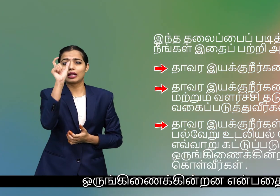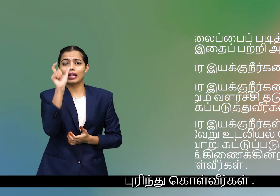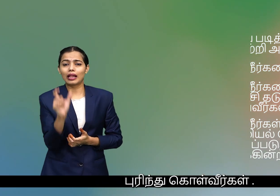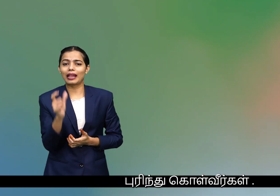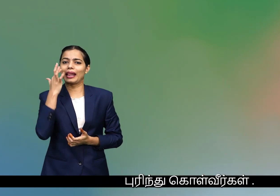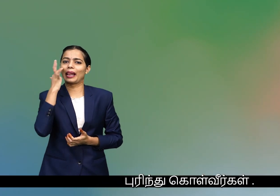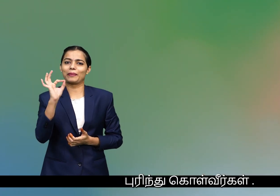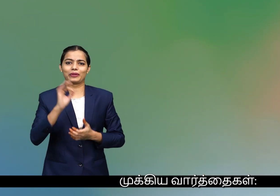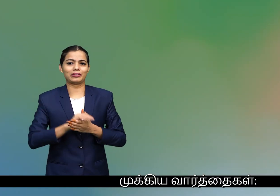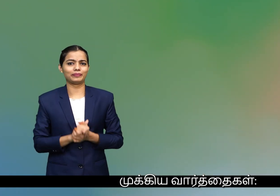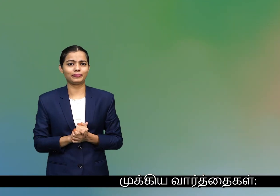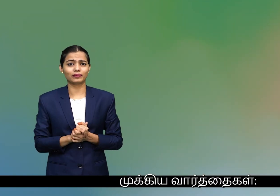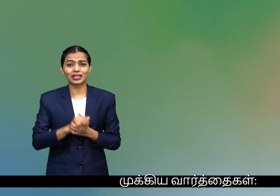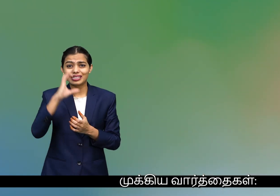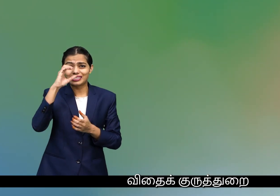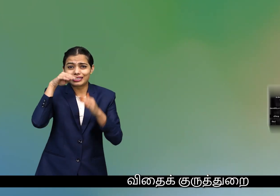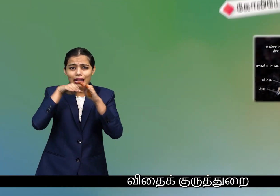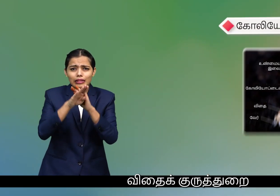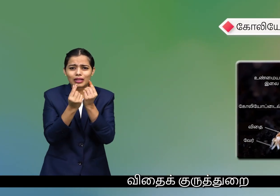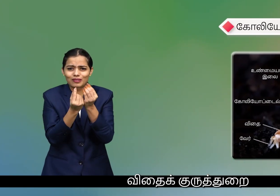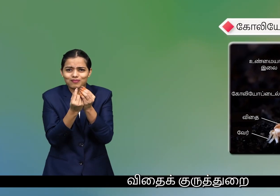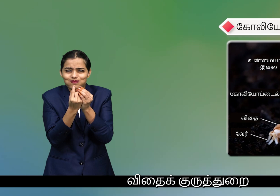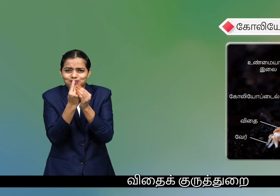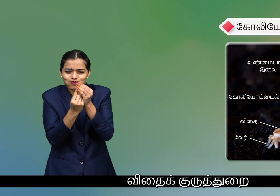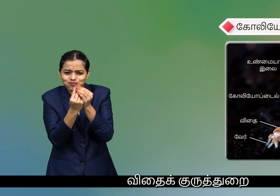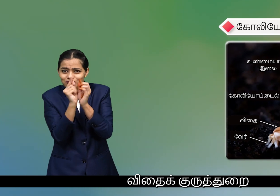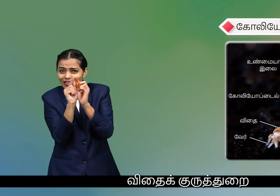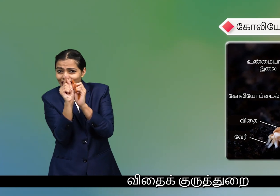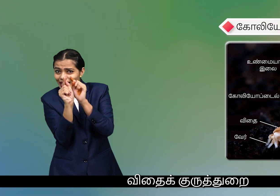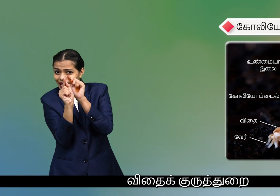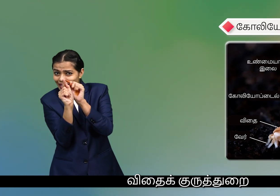என்பதையும் புரிந்து கொள்வீர்கள். முக்கிய வார்த்தைகள்: விதை குருத்துரை,